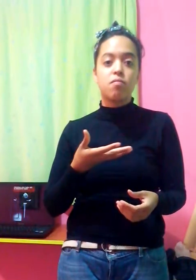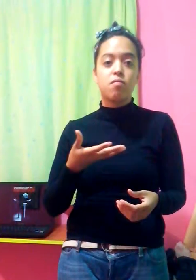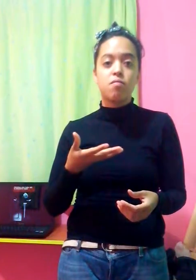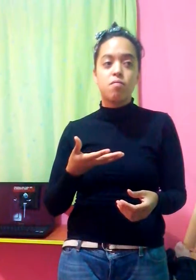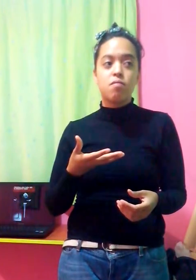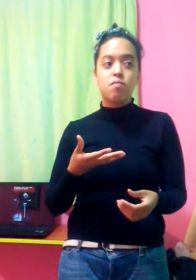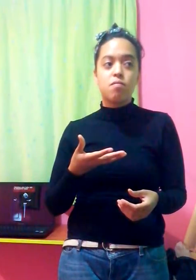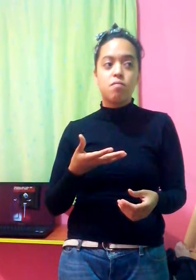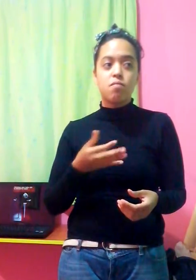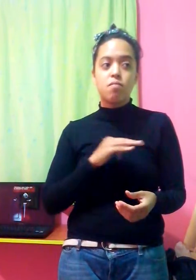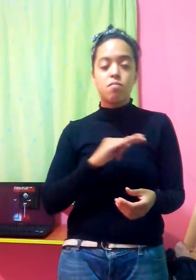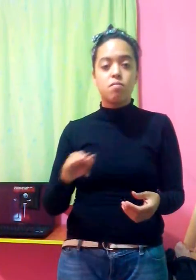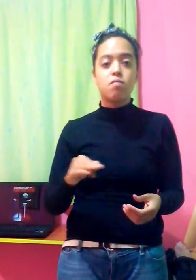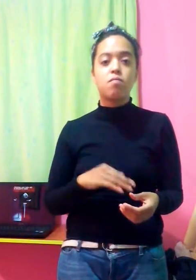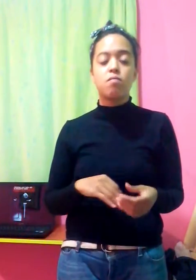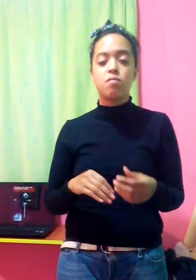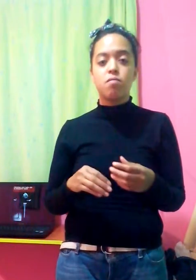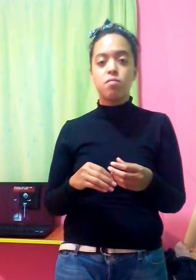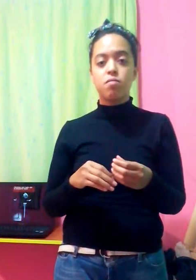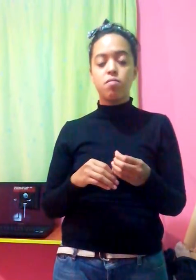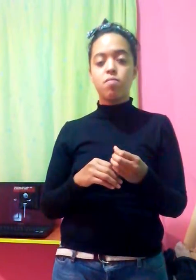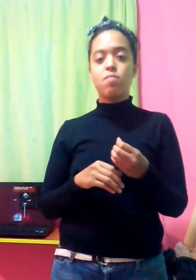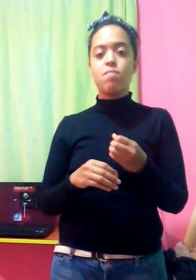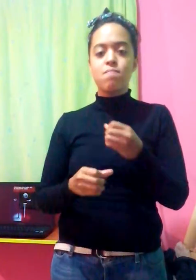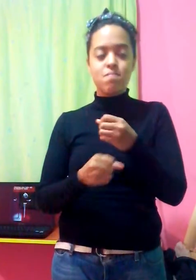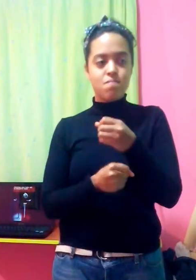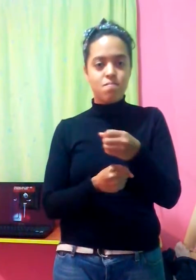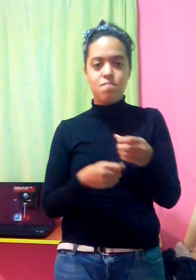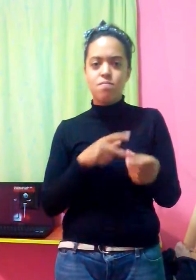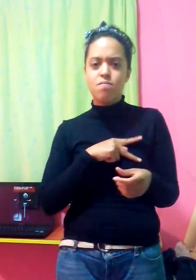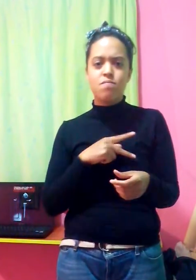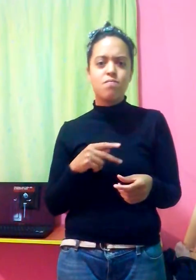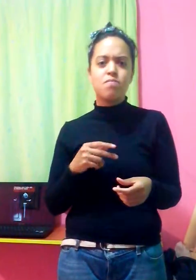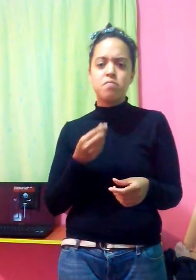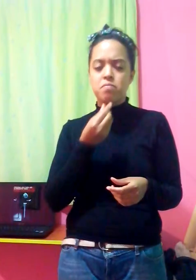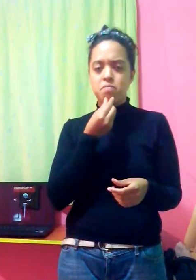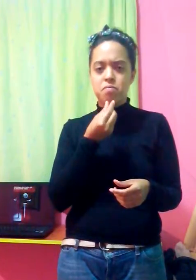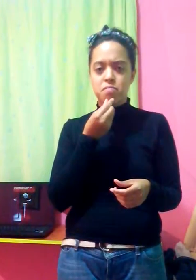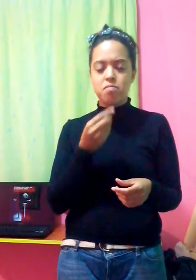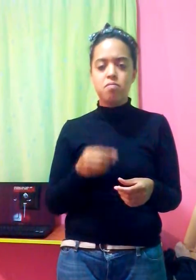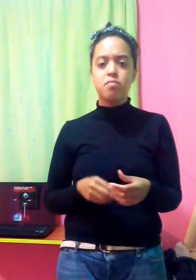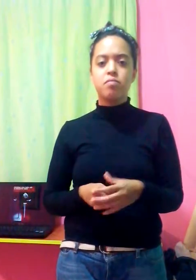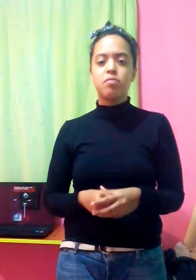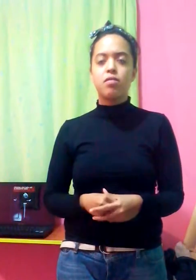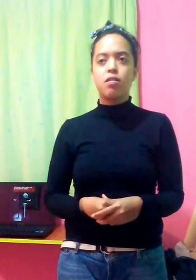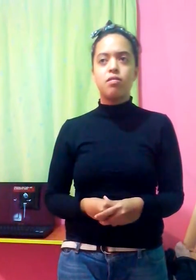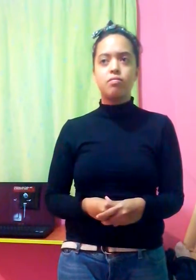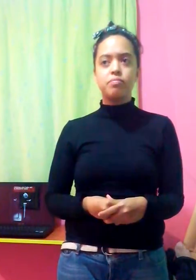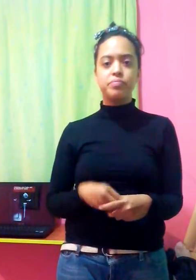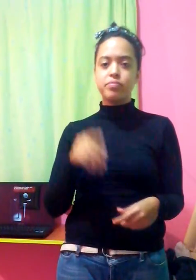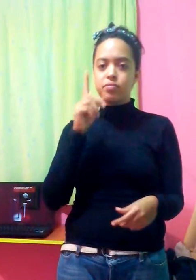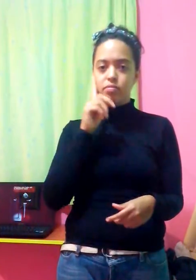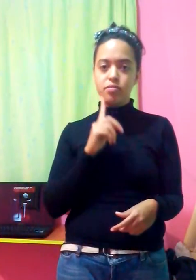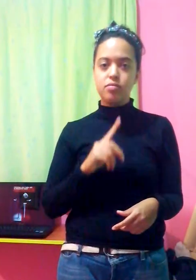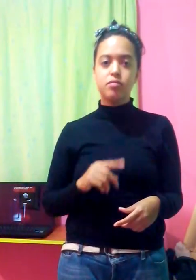Y esa es la razón por la cual los hombres no ven esa variedad de colores que nada más ustedes ven defectuosas. Hay